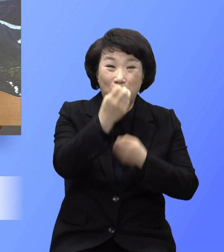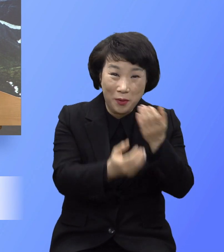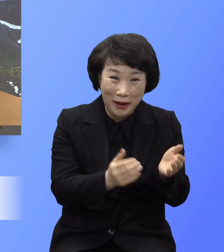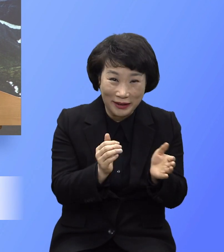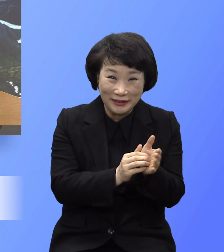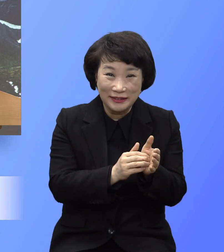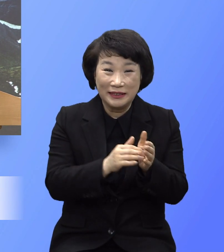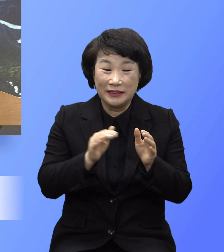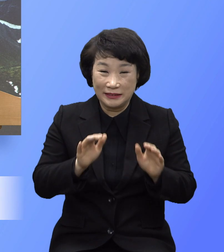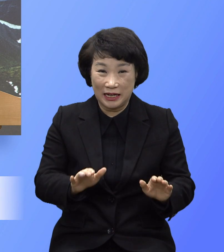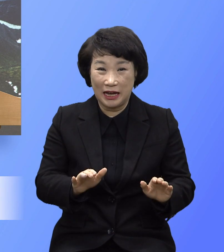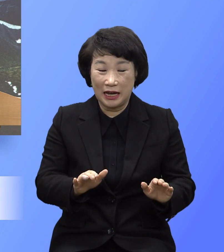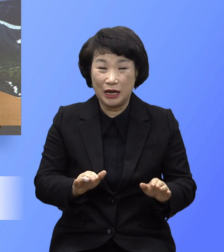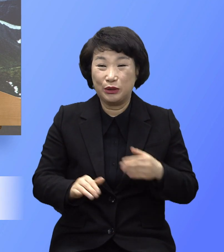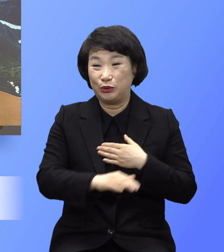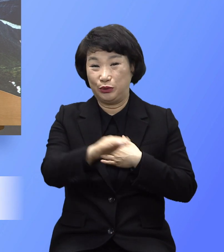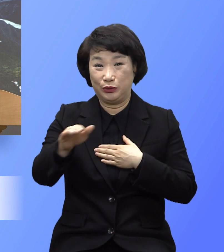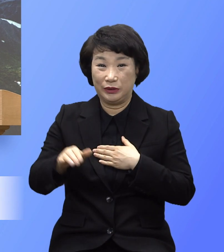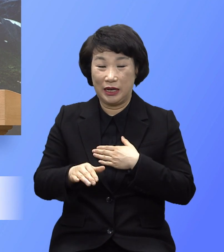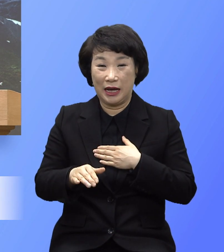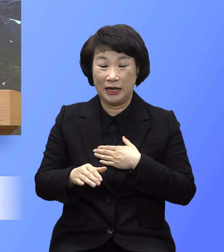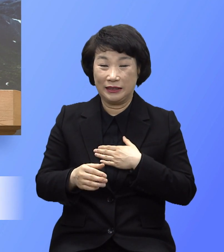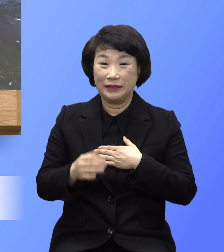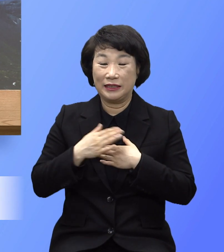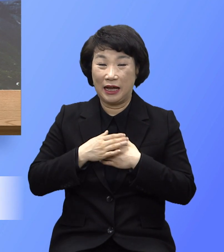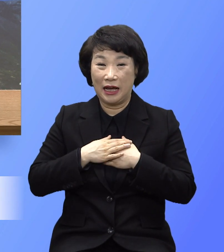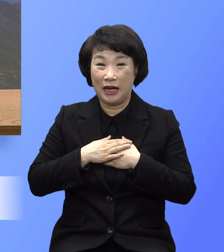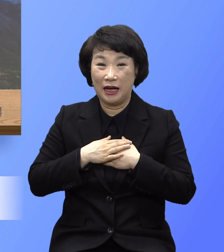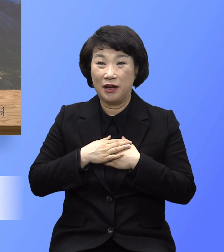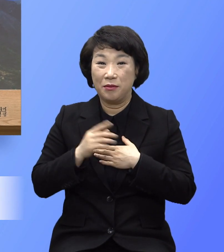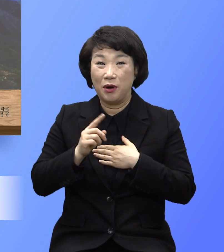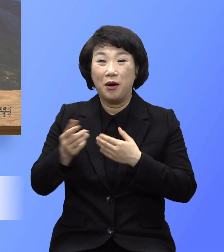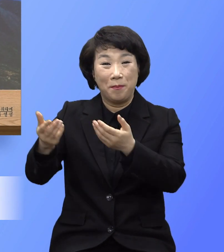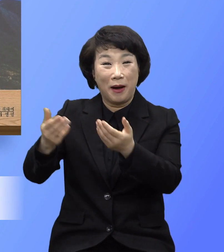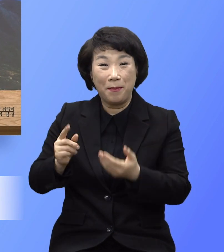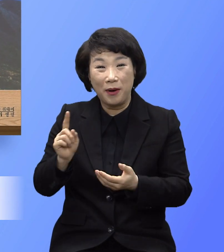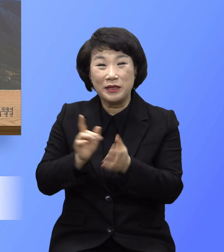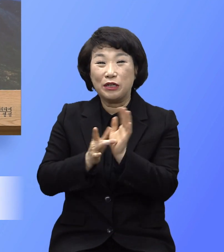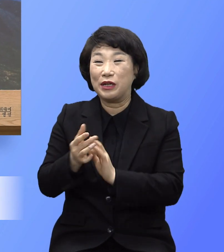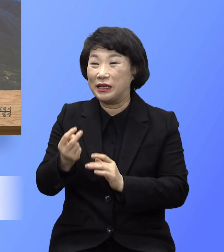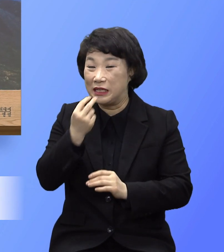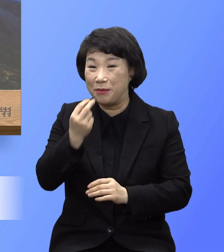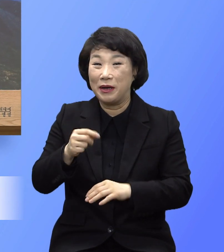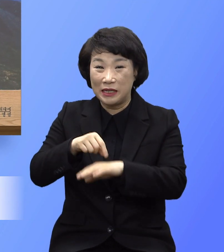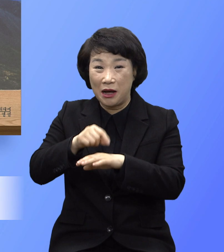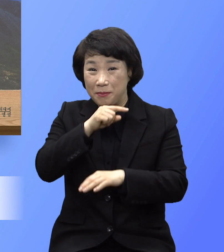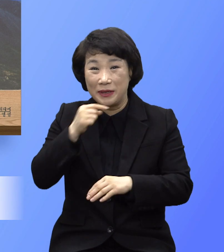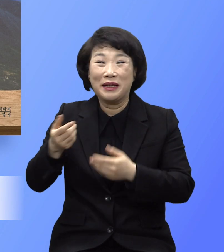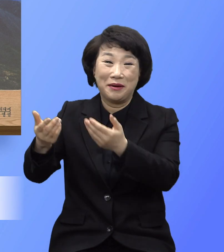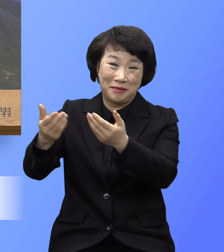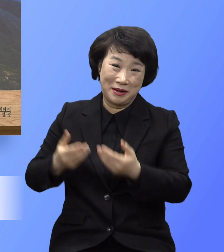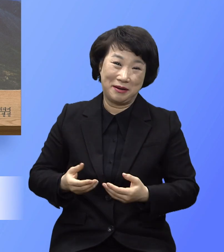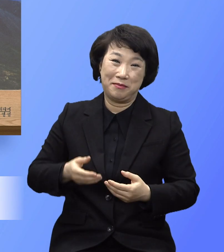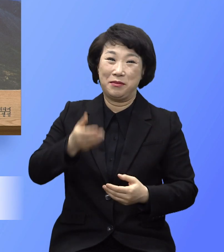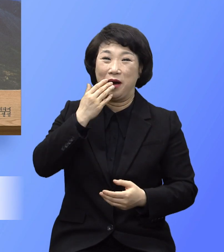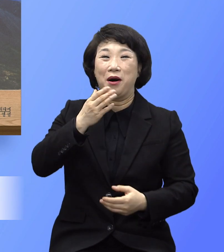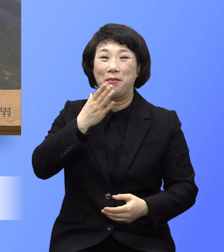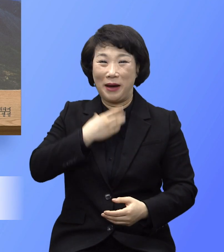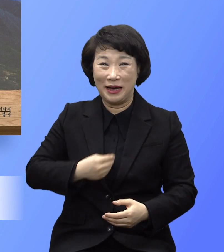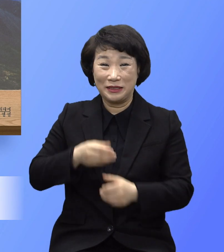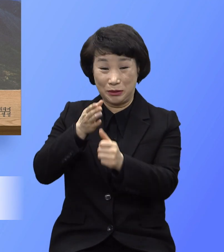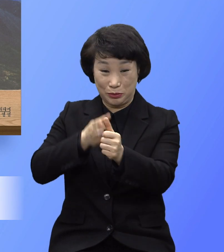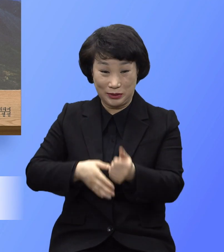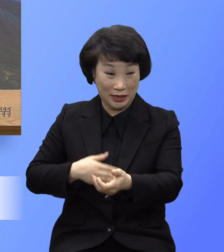내놓고 우리가 들이마실 때 여러분 예수의 생명의 살과 피를 마시고 먹는